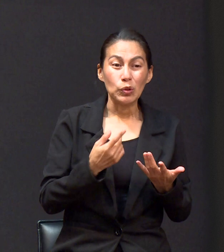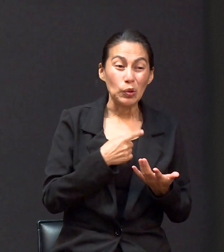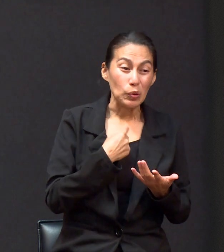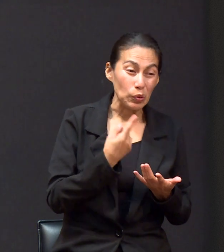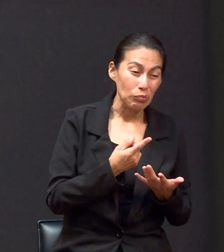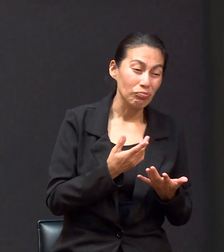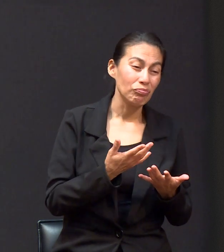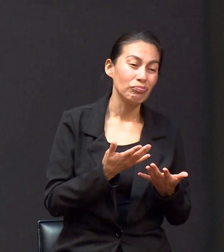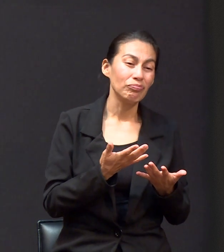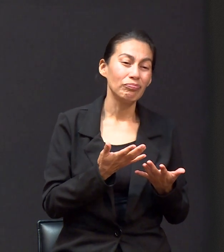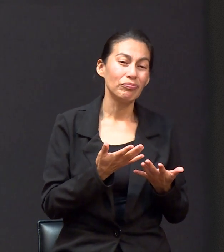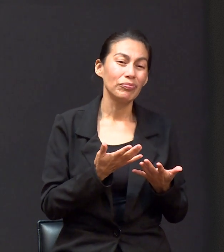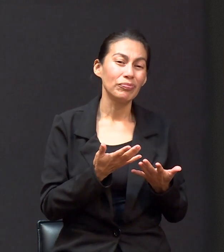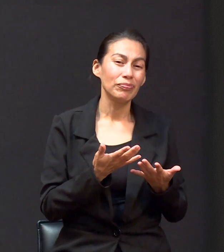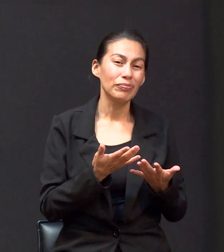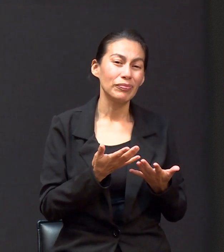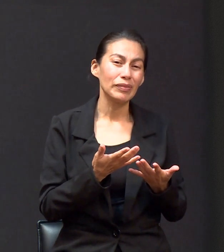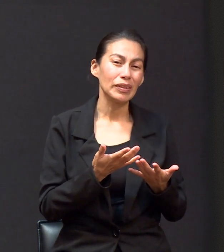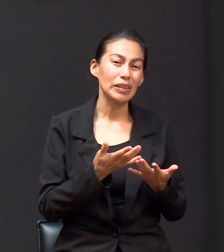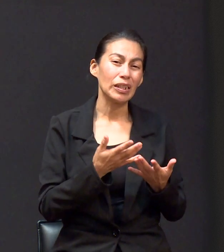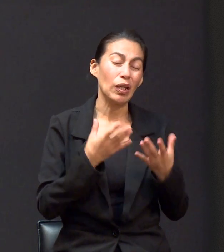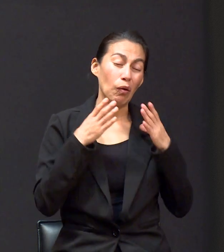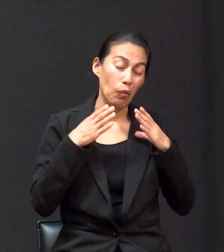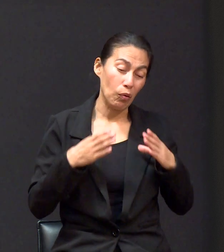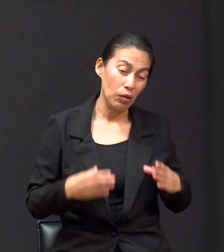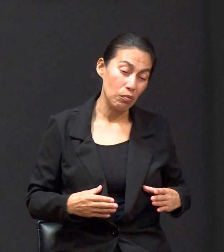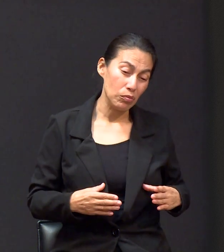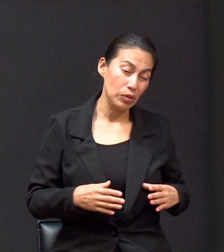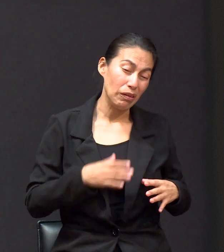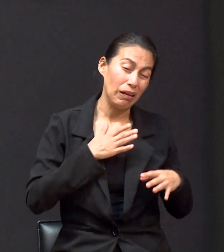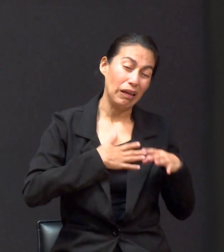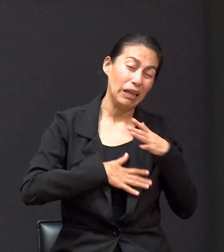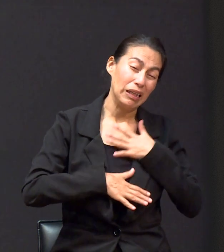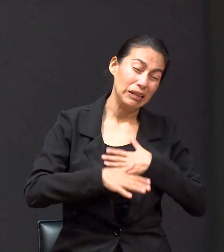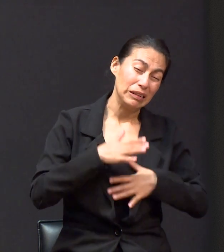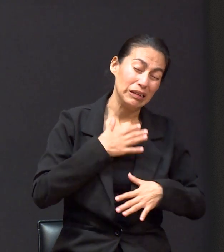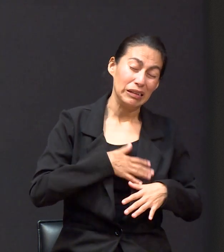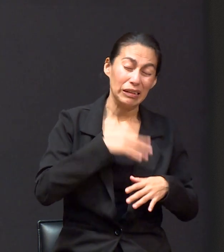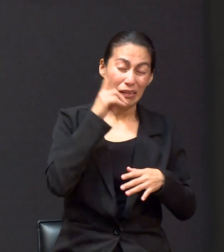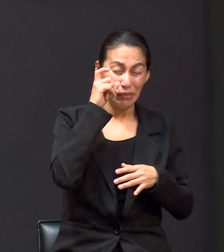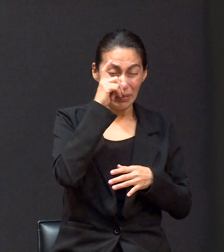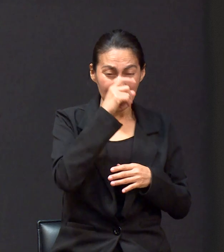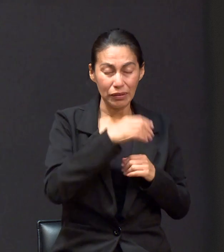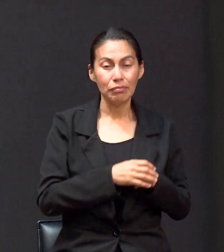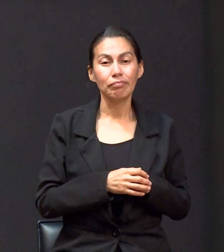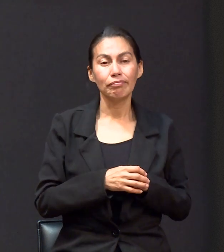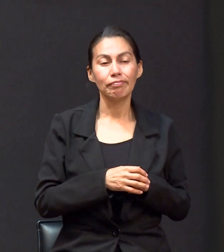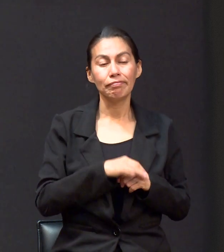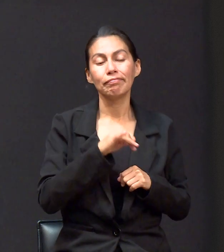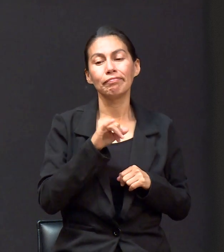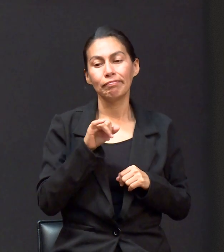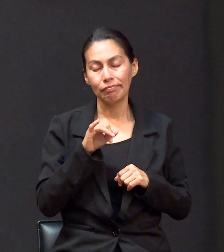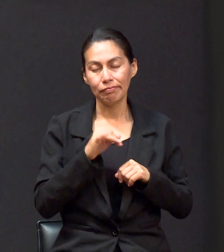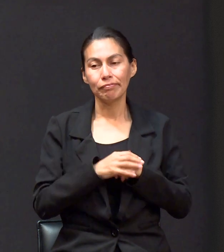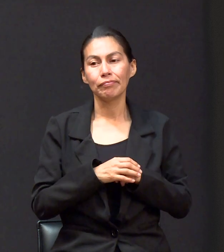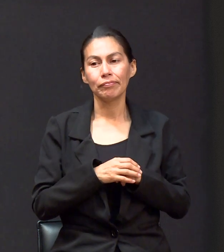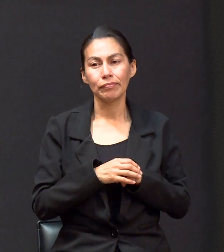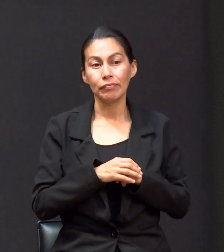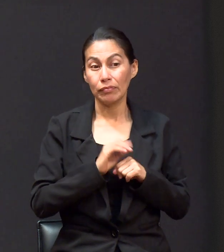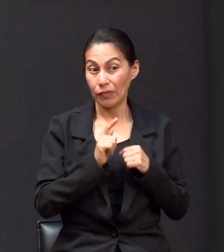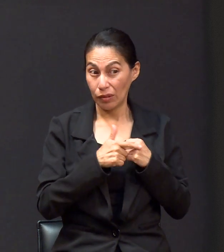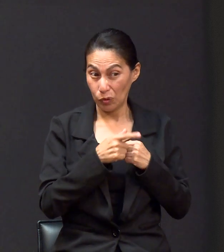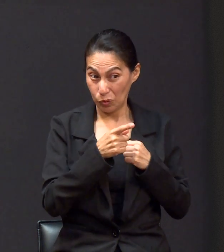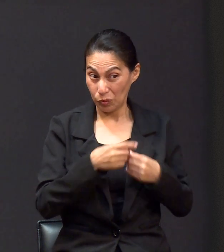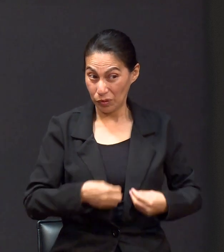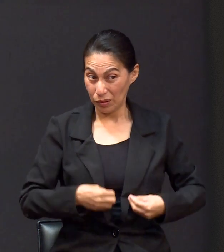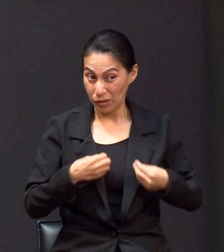temprano, digamos, te cobra la factura. Mi cuerpo. De alguna manera. Y sin duda